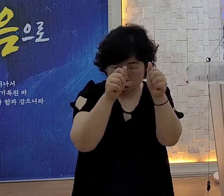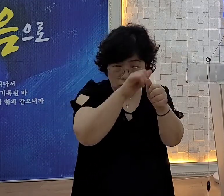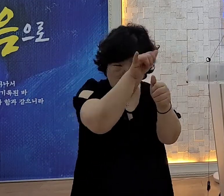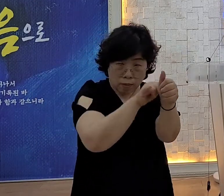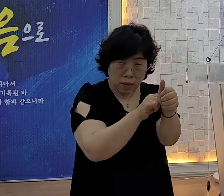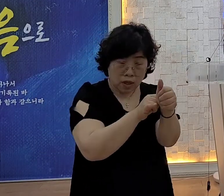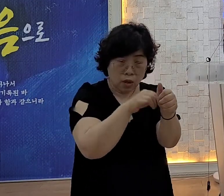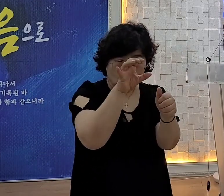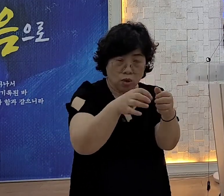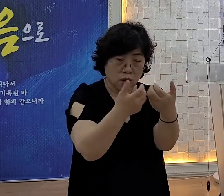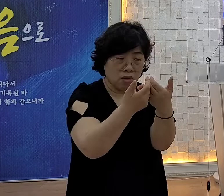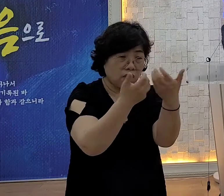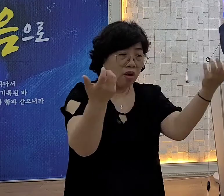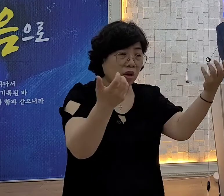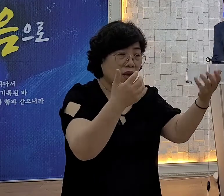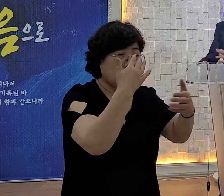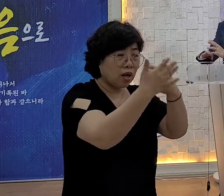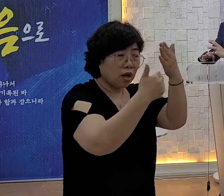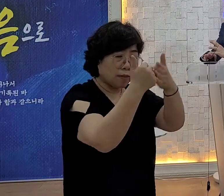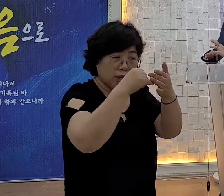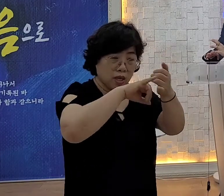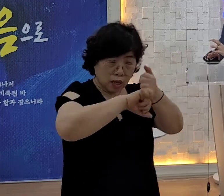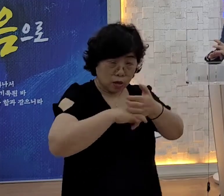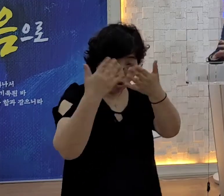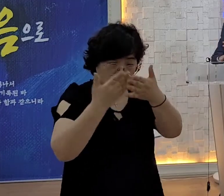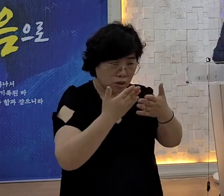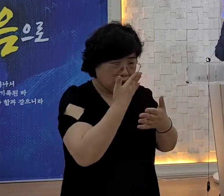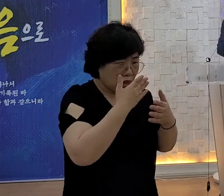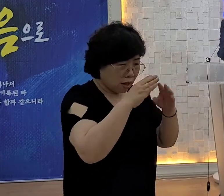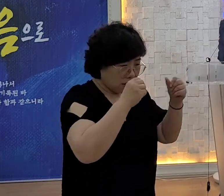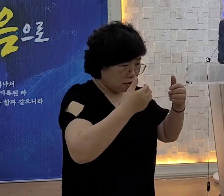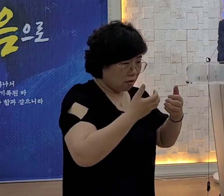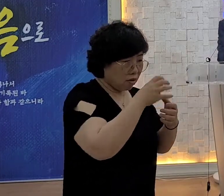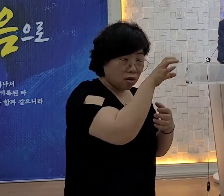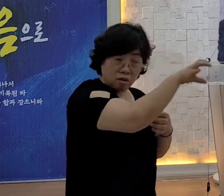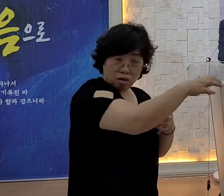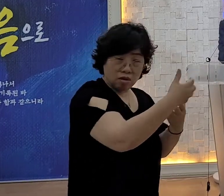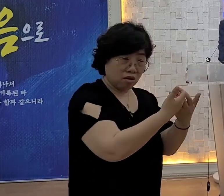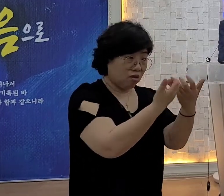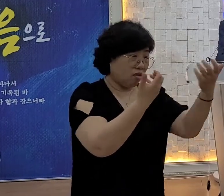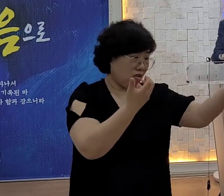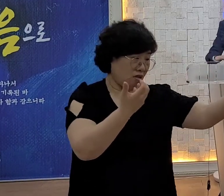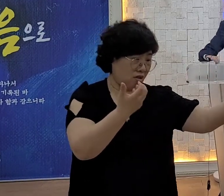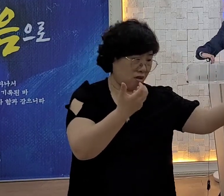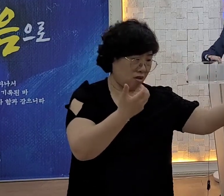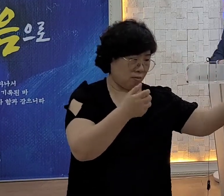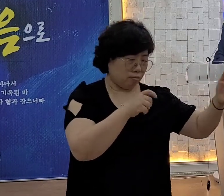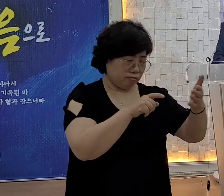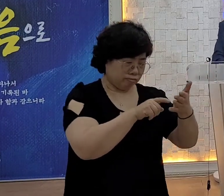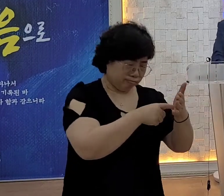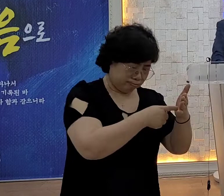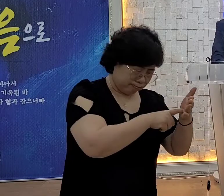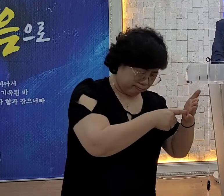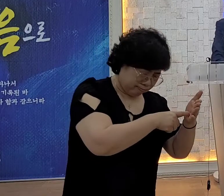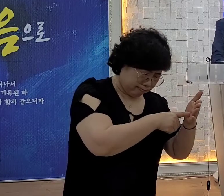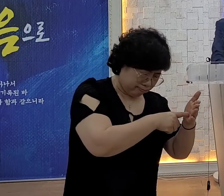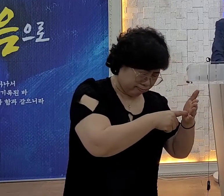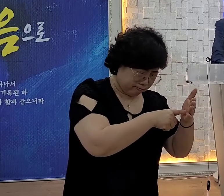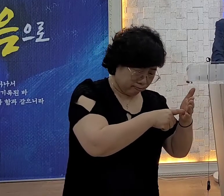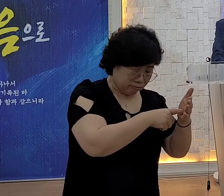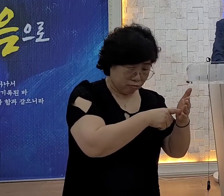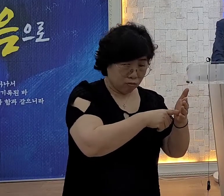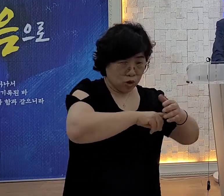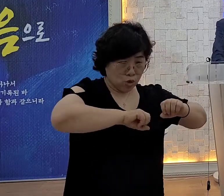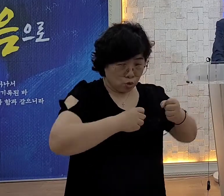땅에서 하나님이 약속하신 그 가나안 땅 대처럼 묵묵히 걸어가는 삶으로